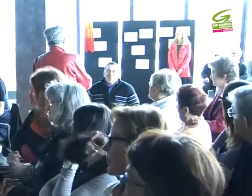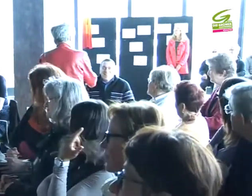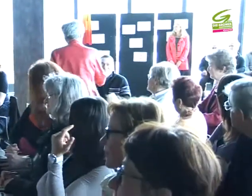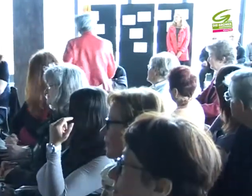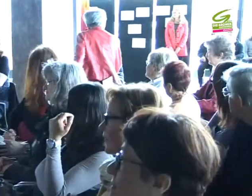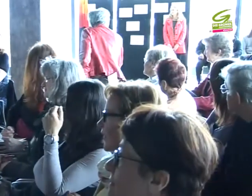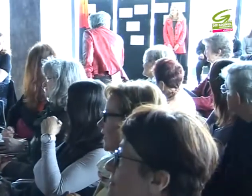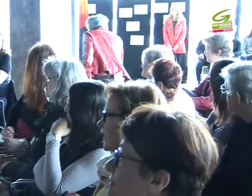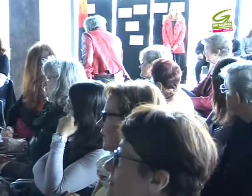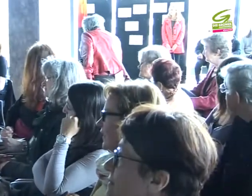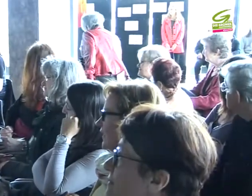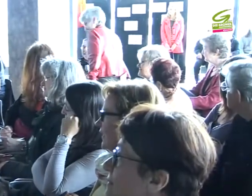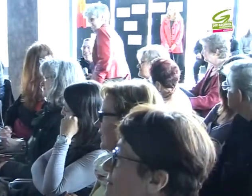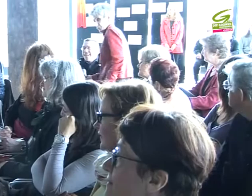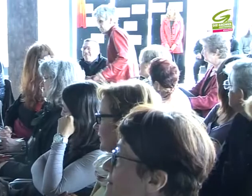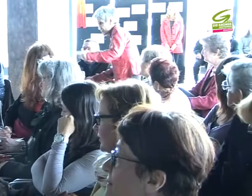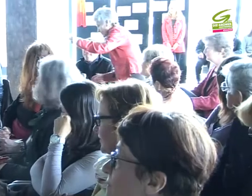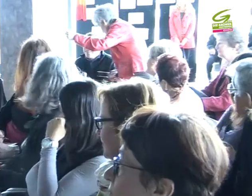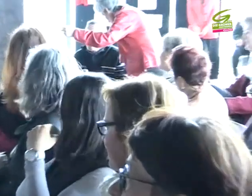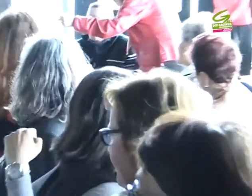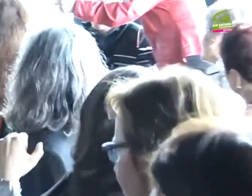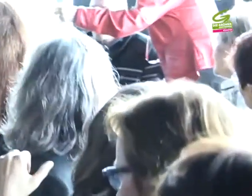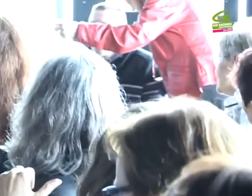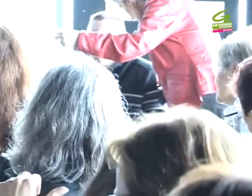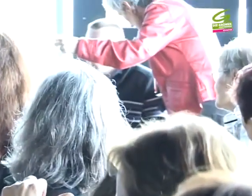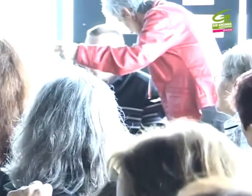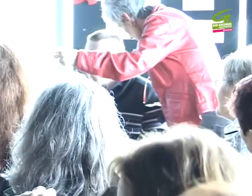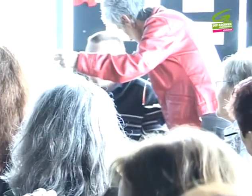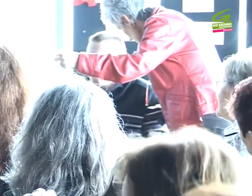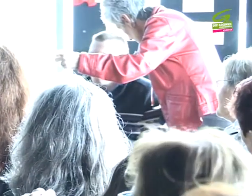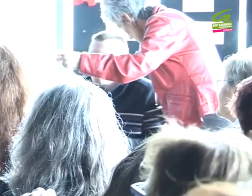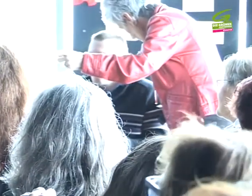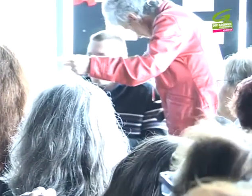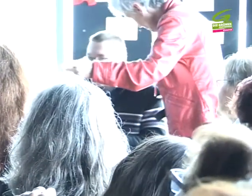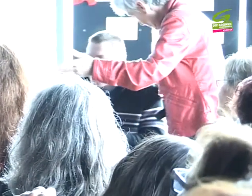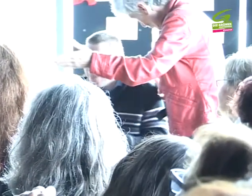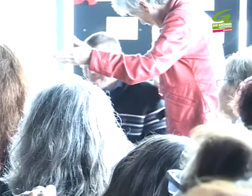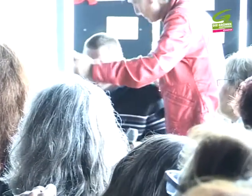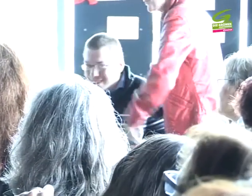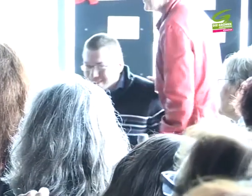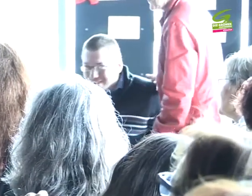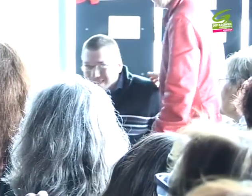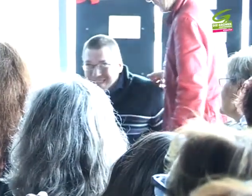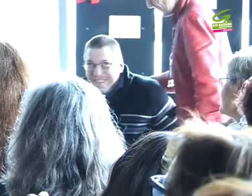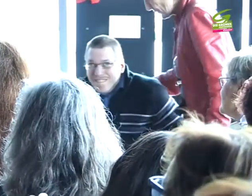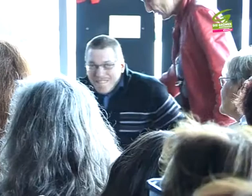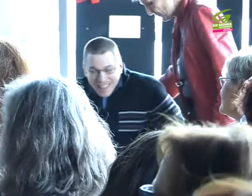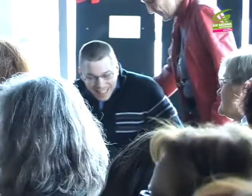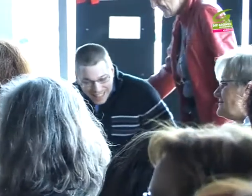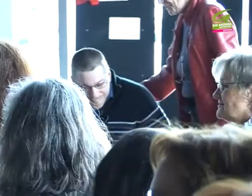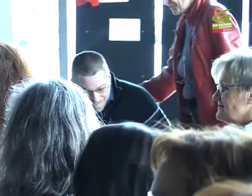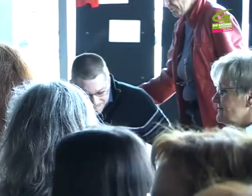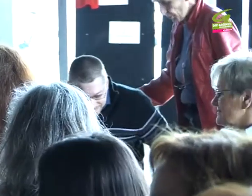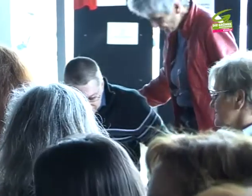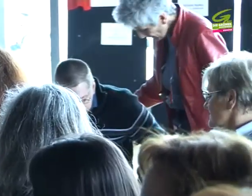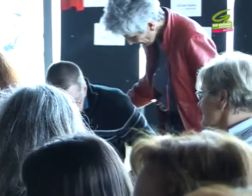Rufus, soll ich dir das Mikro so geben? Ja? Oder magst du auf die Bühne kommen? Ja? Ja. Komm. Fahr mal rauf.